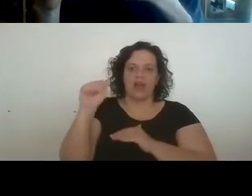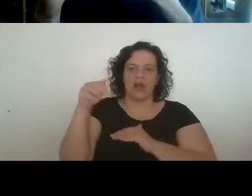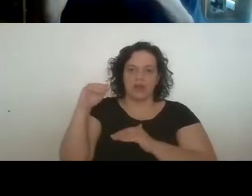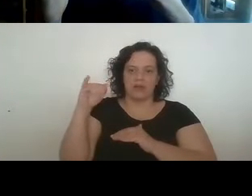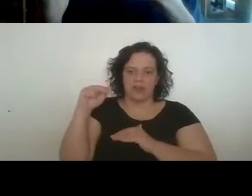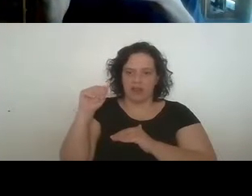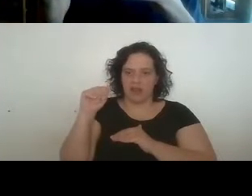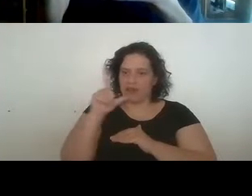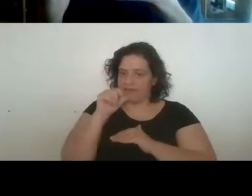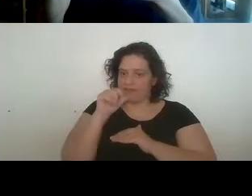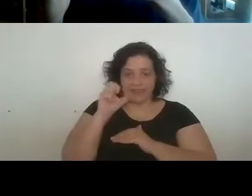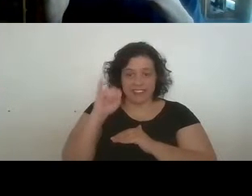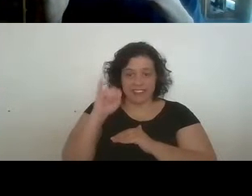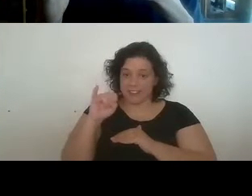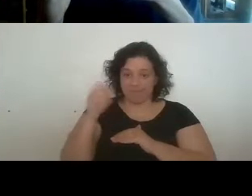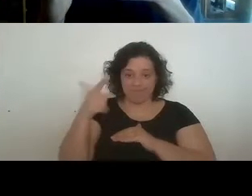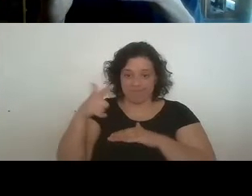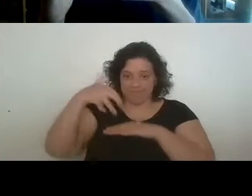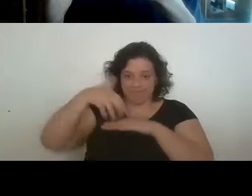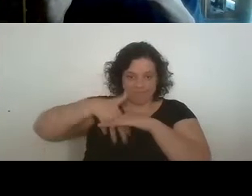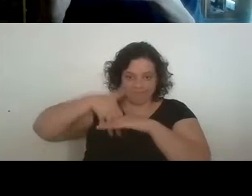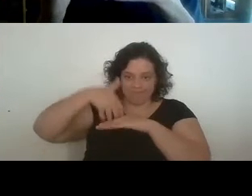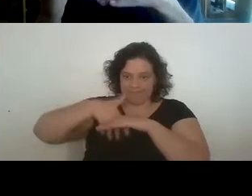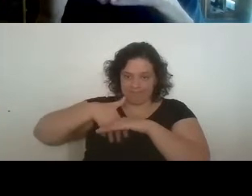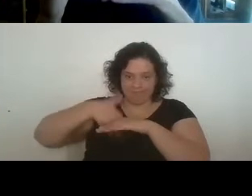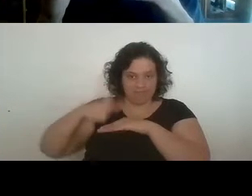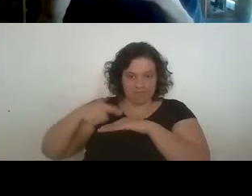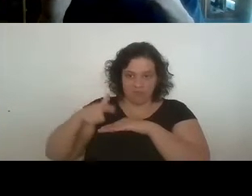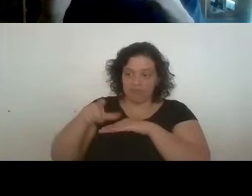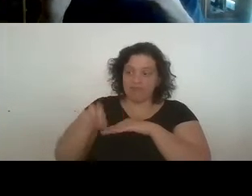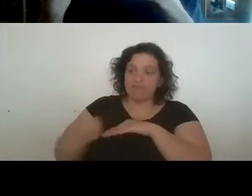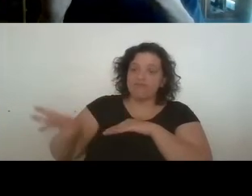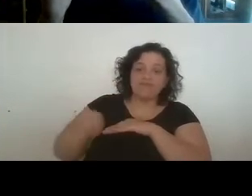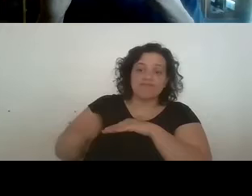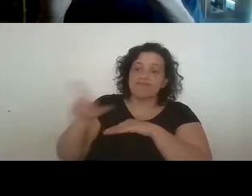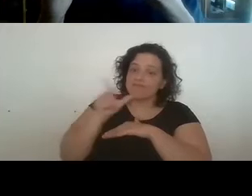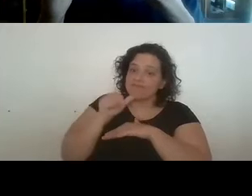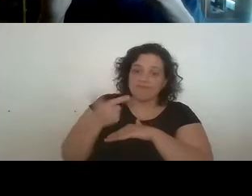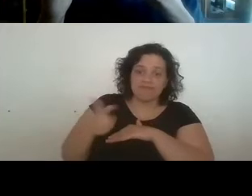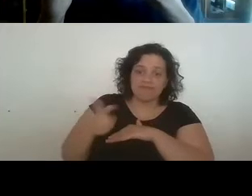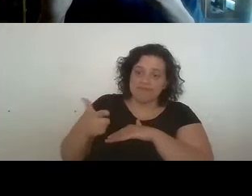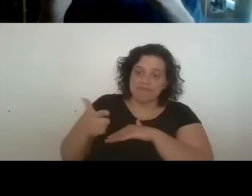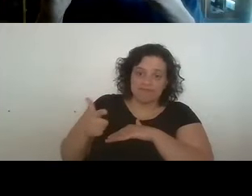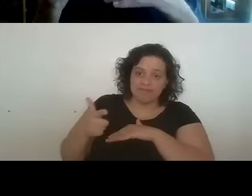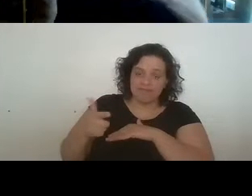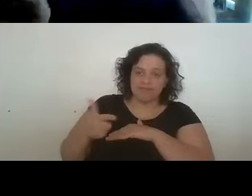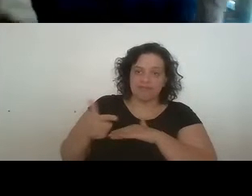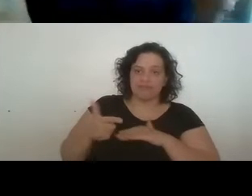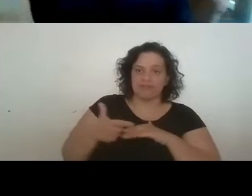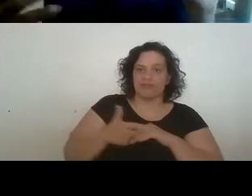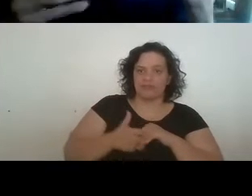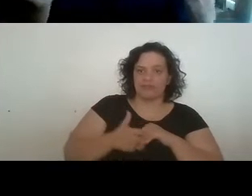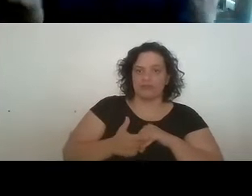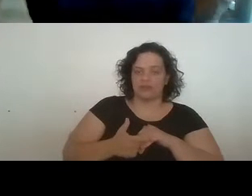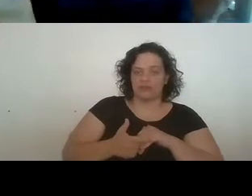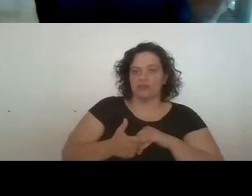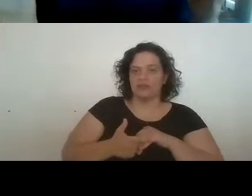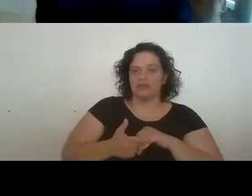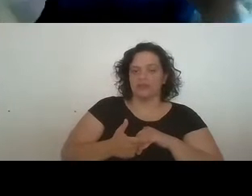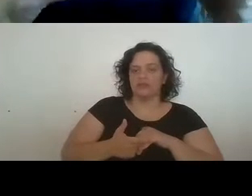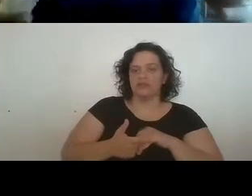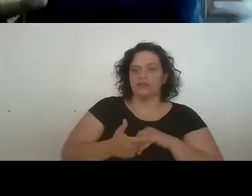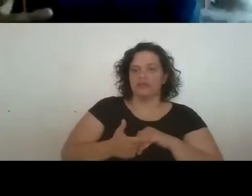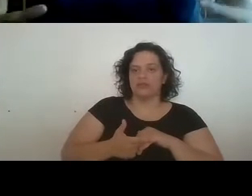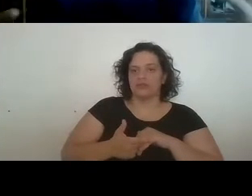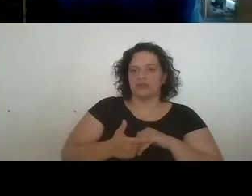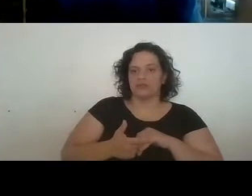vou ter infiltração, ou se o meu solo não infiltra a água mesmo, porque eu tenho um solo muito